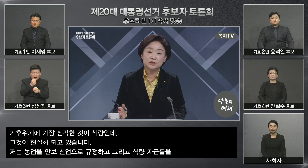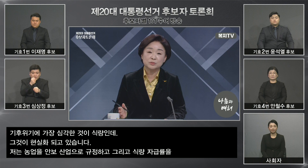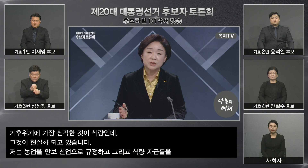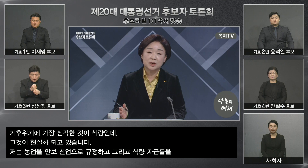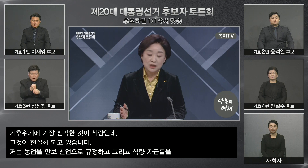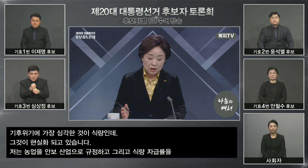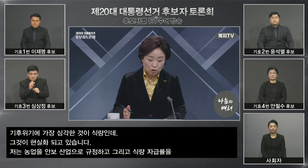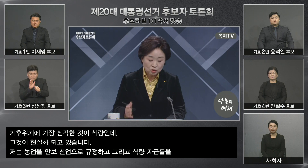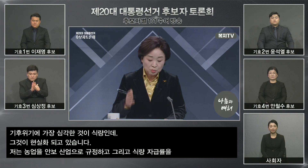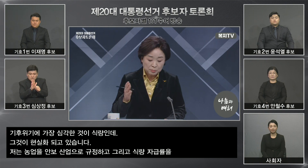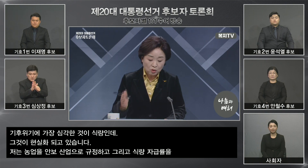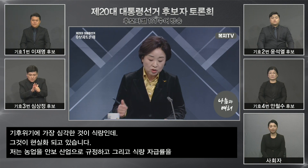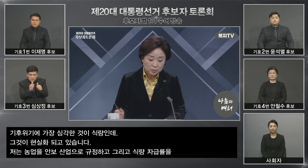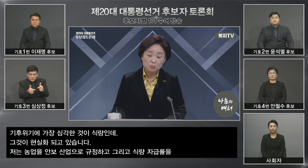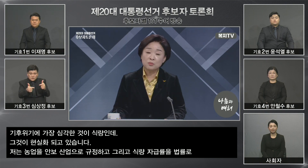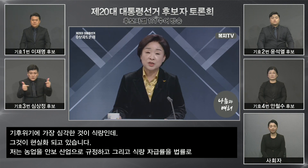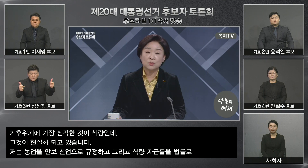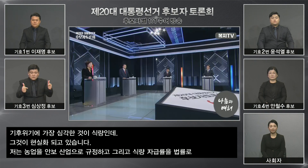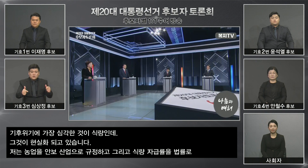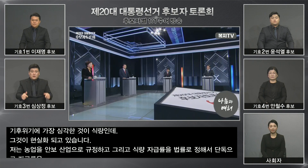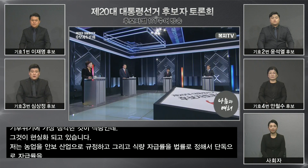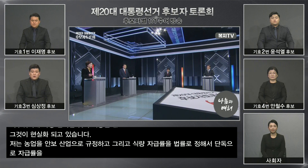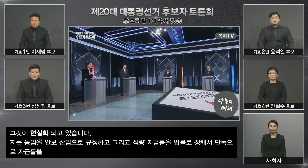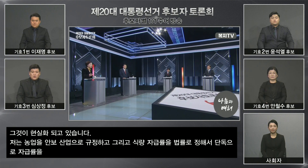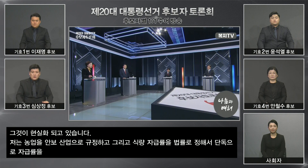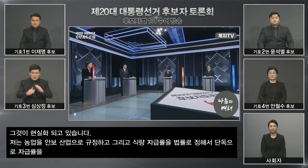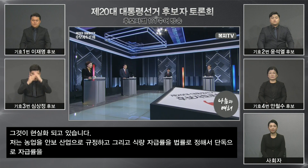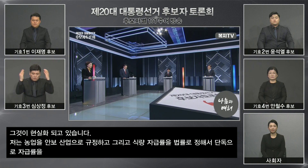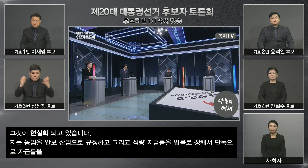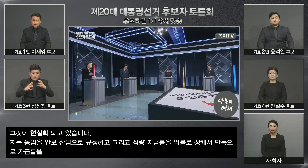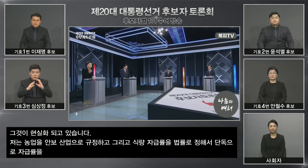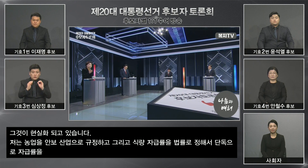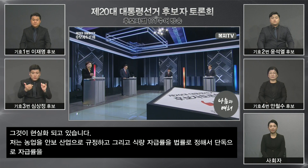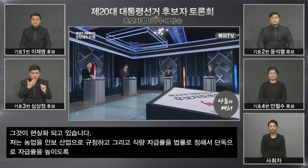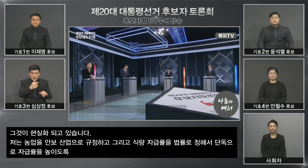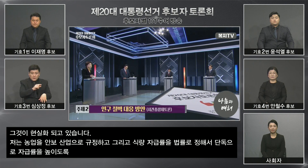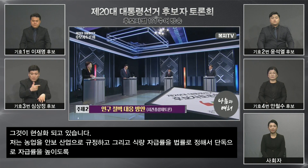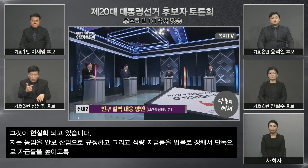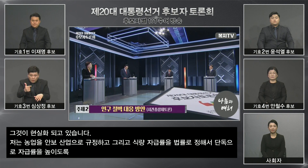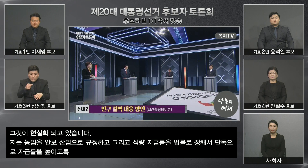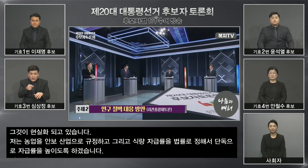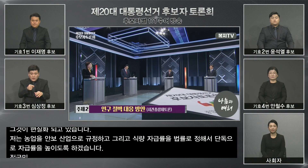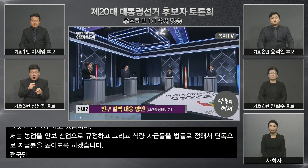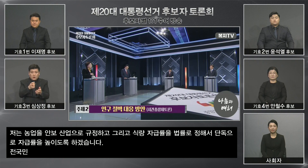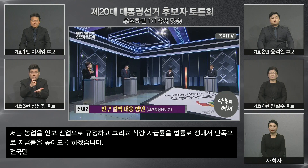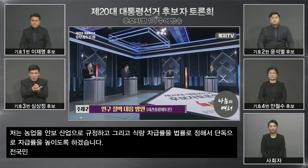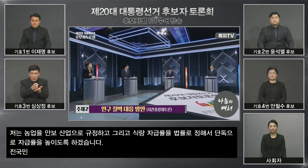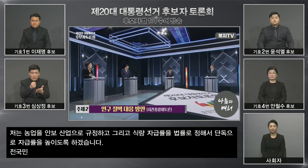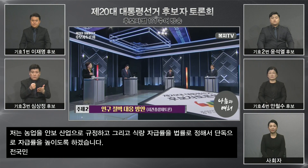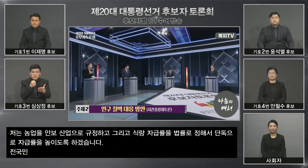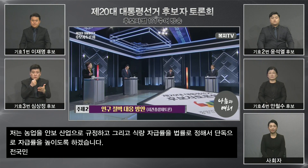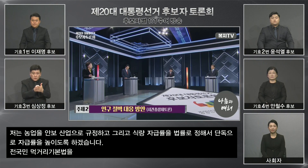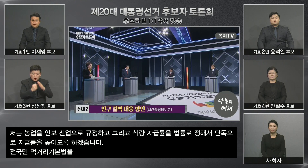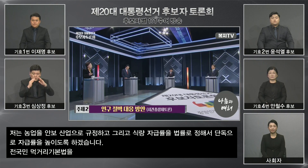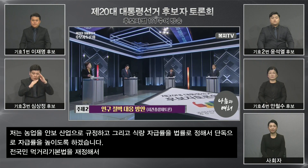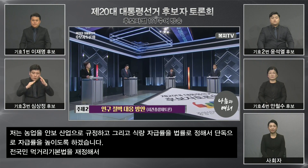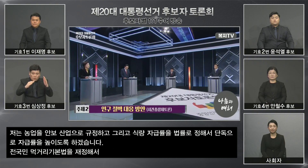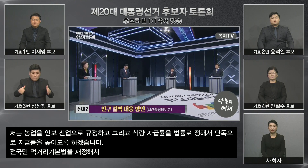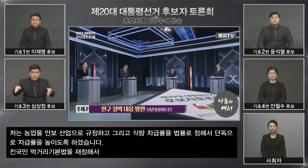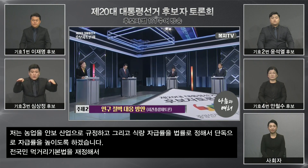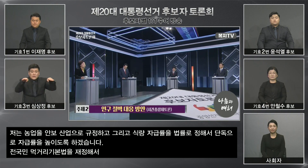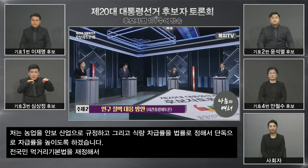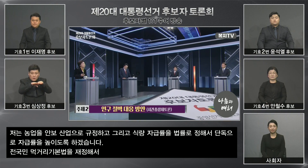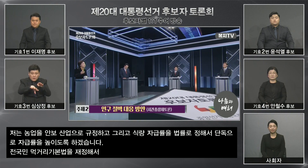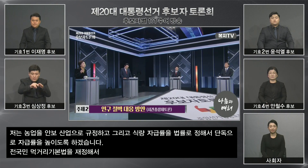높이도록 하겠습니다. 전국민 먹거리기본법 제정해서 공공 분야부터 지역의 먹거리를 순환하도록